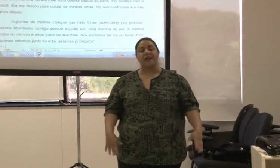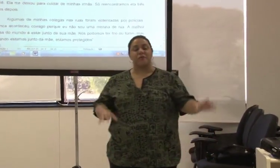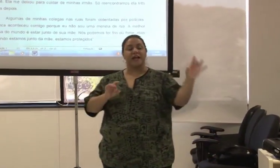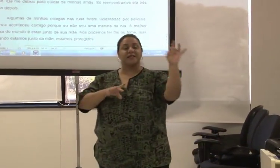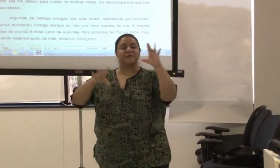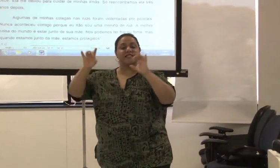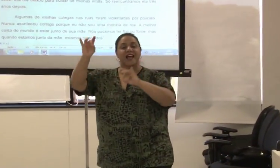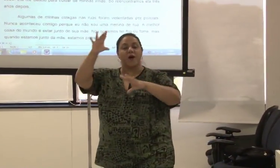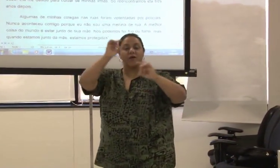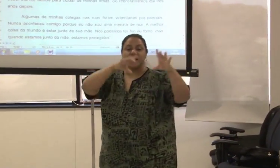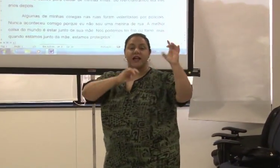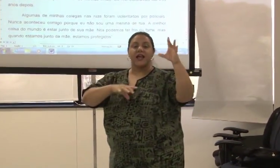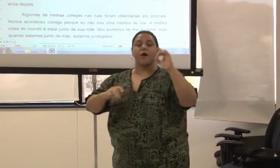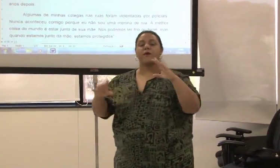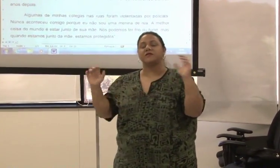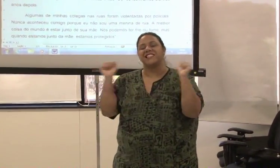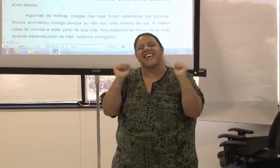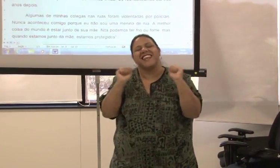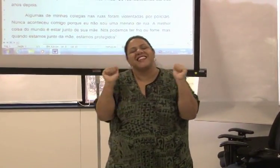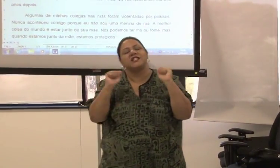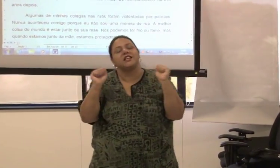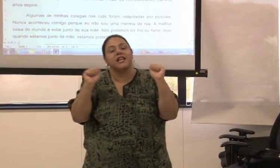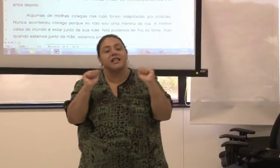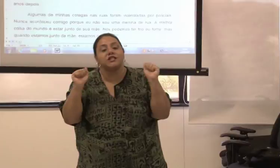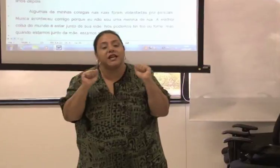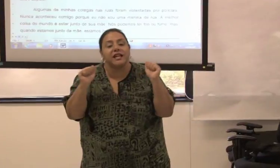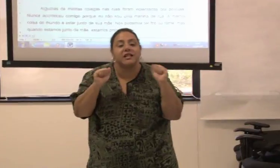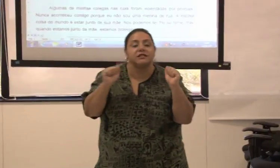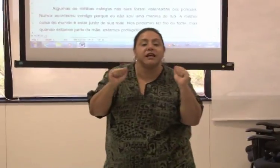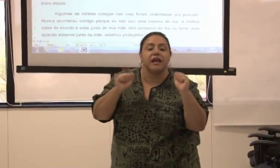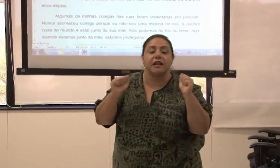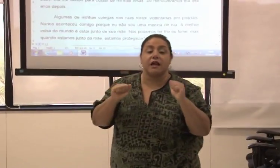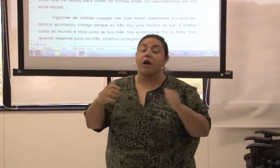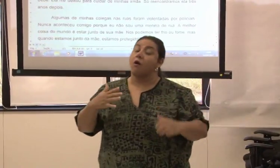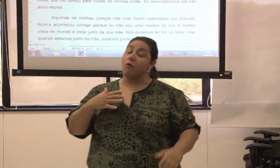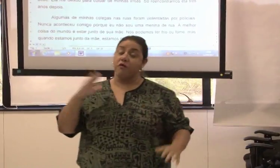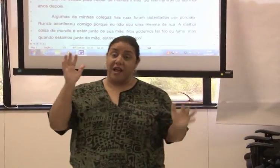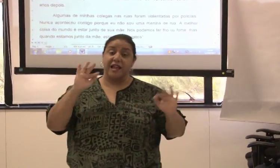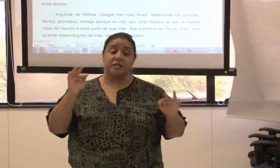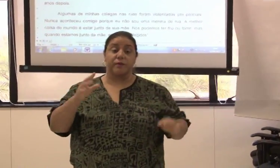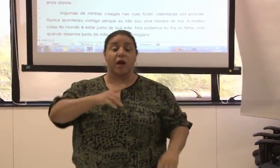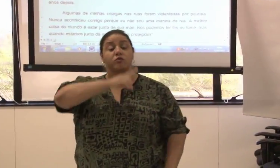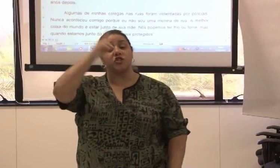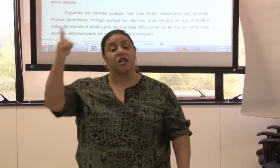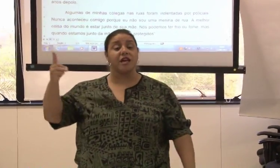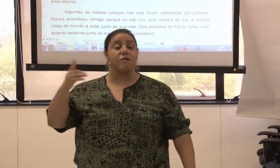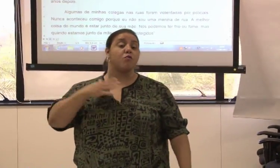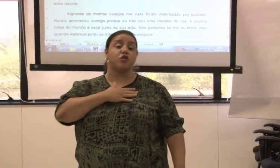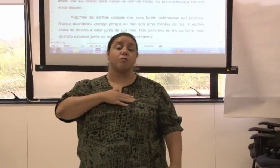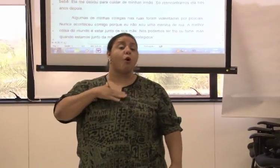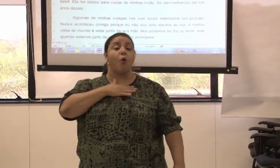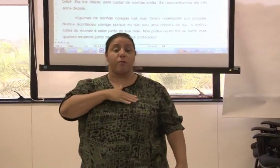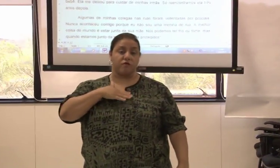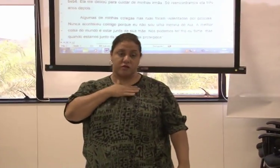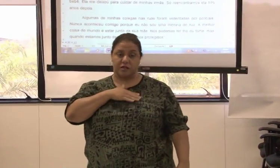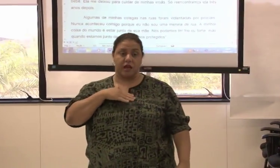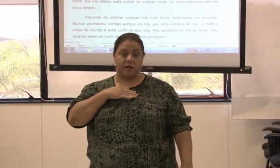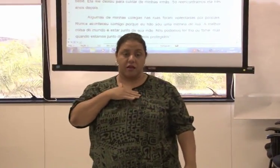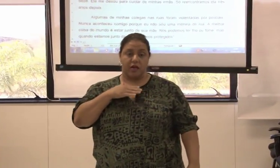Porque é especial. Eu posso fazer querida, de querida, de querida, de ser querida. Um feliz, porque é um dia muito bom para você.